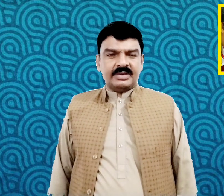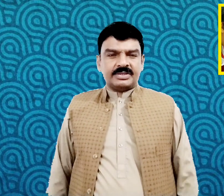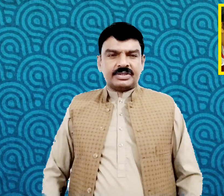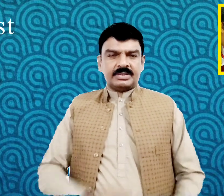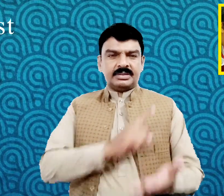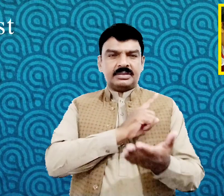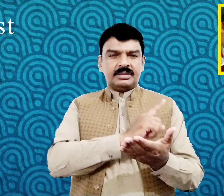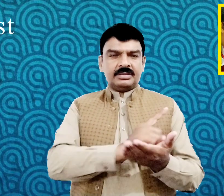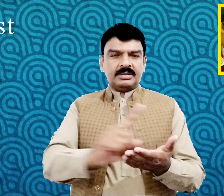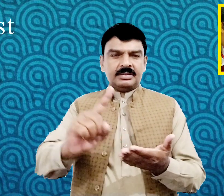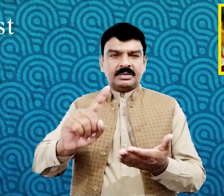फर्स्ट,